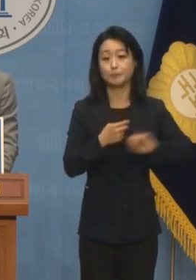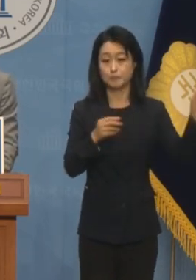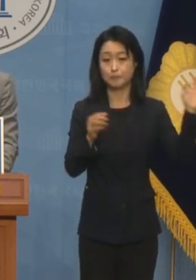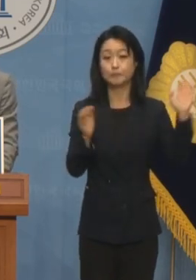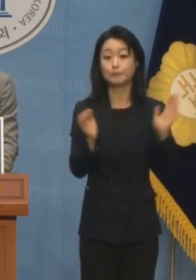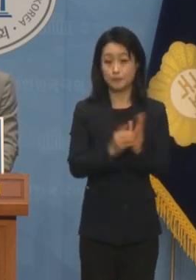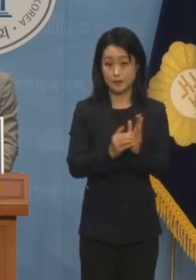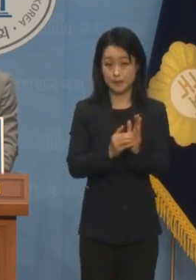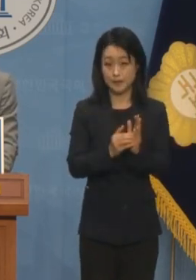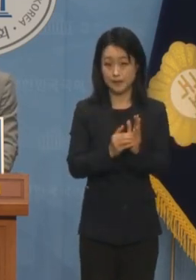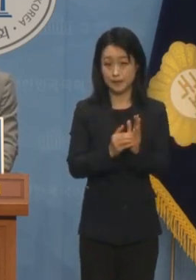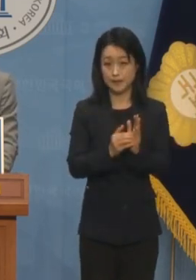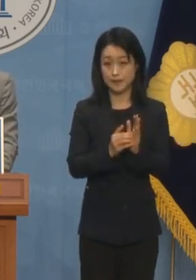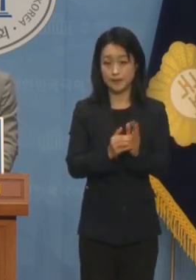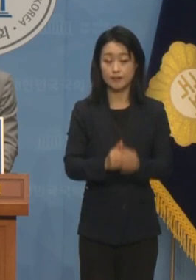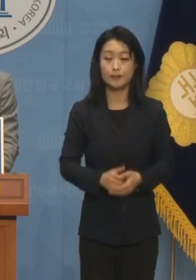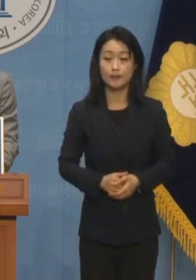폐기되었습니다.